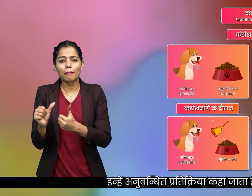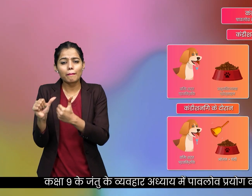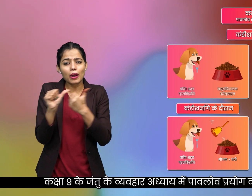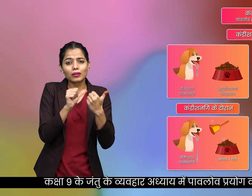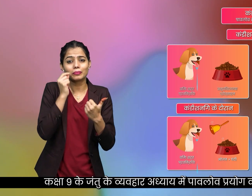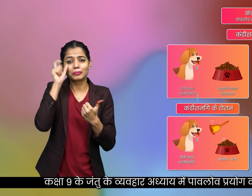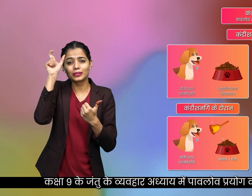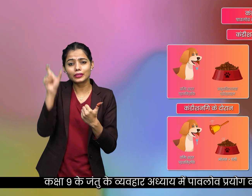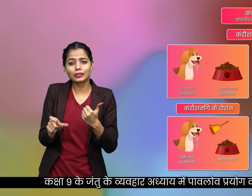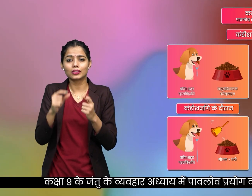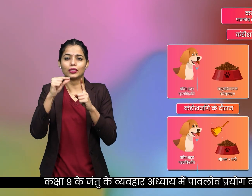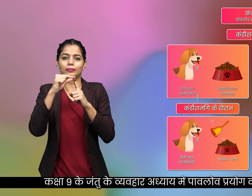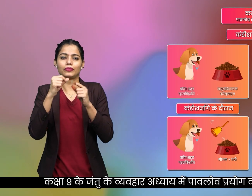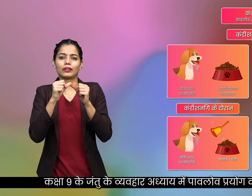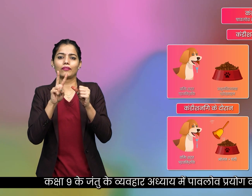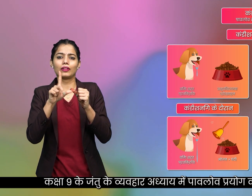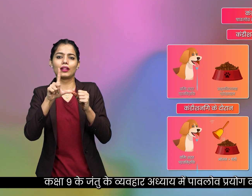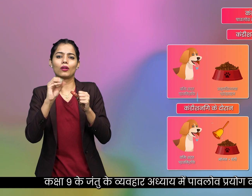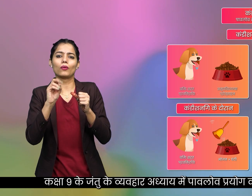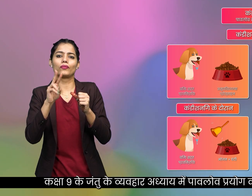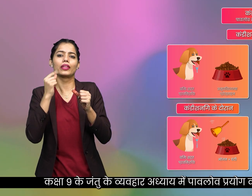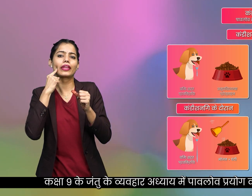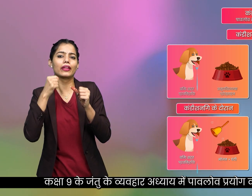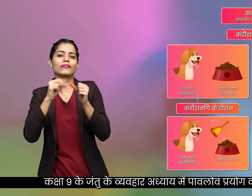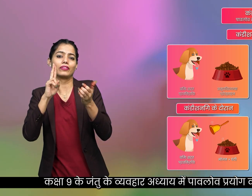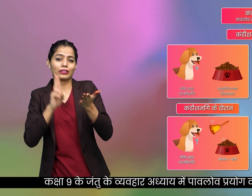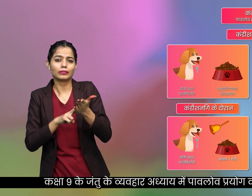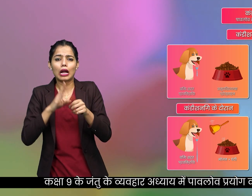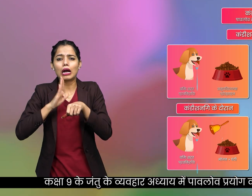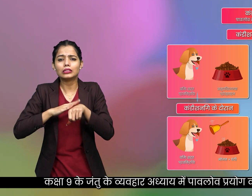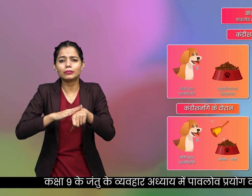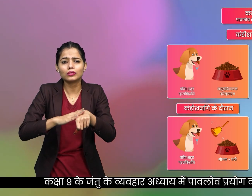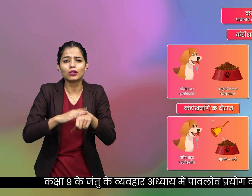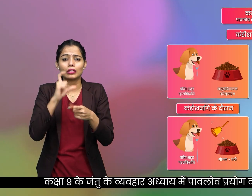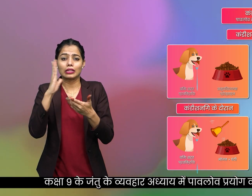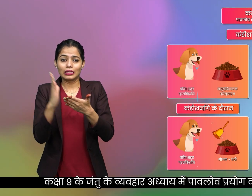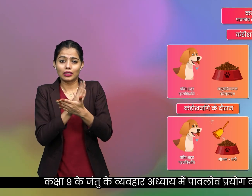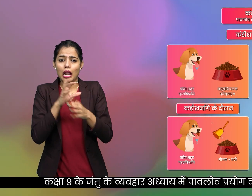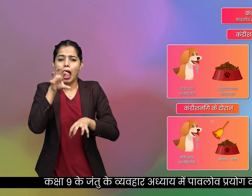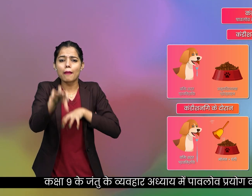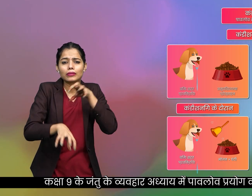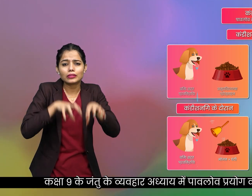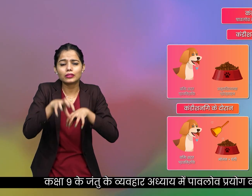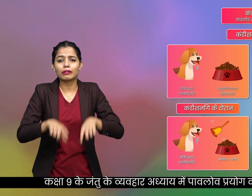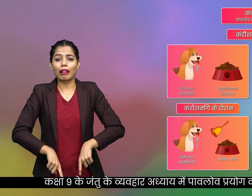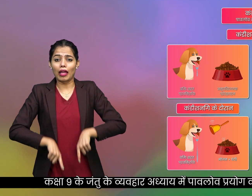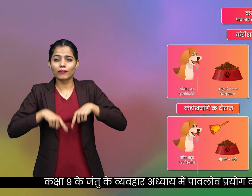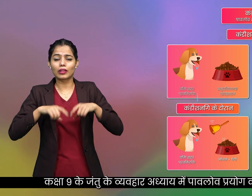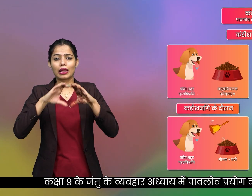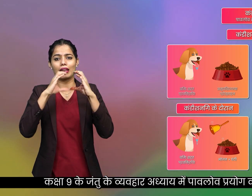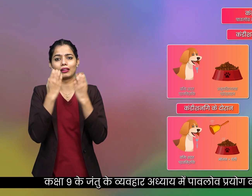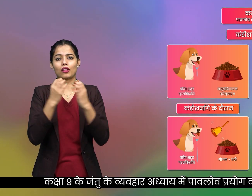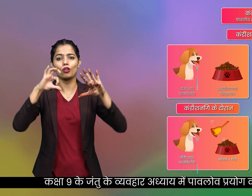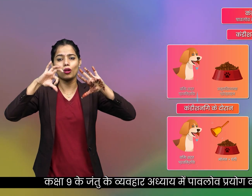है। कक्षा 9 के जंतु के व्यवहार अध्याय में पावलोव प्रयोग का स्मरण